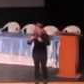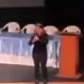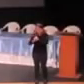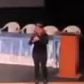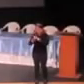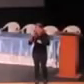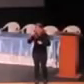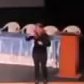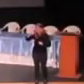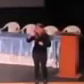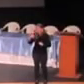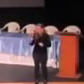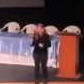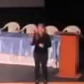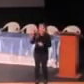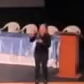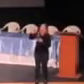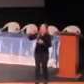Palestrante.